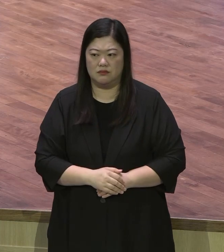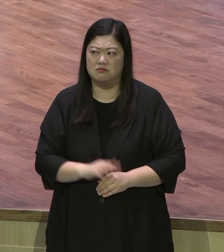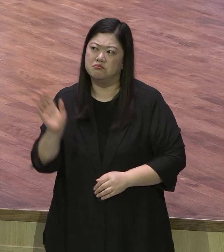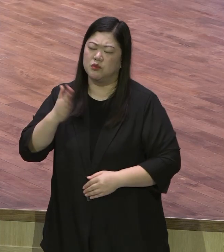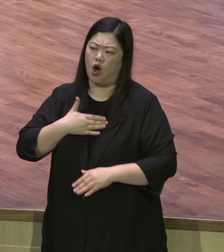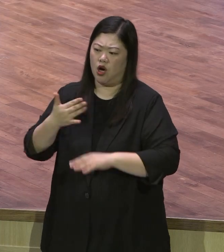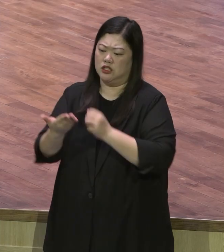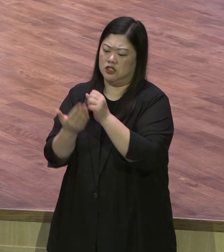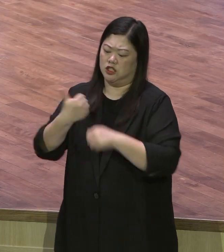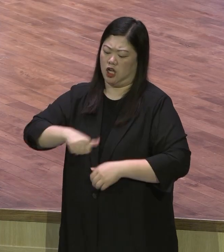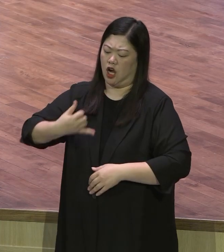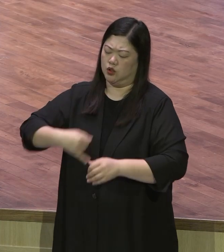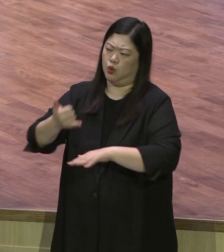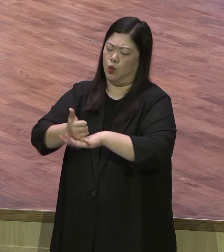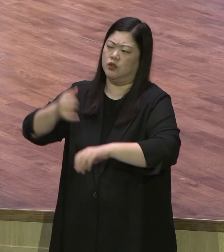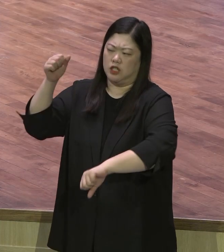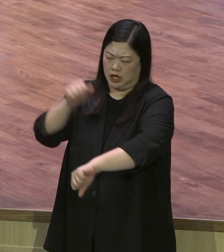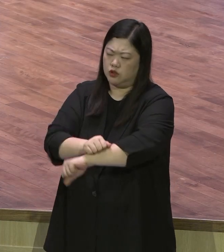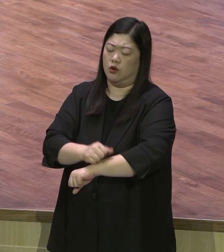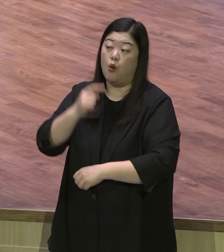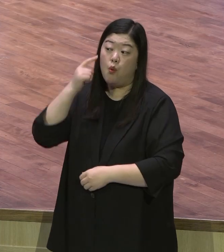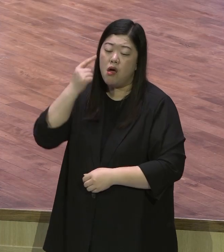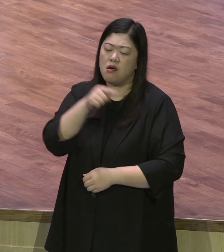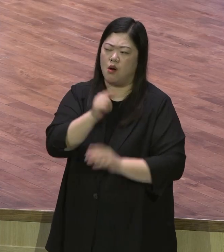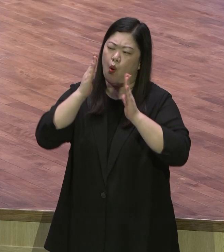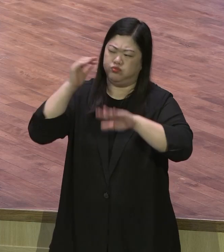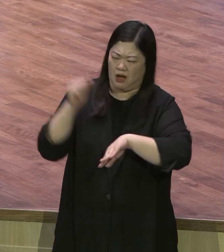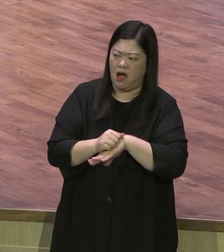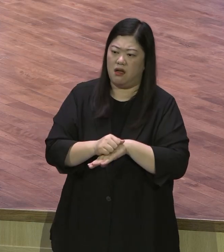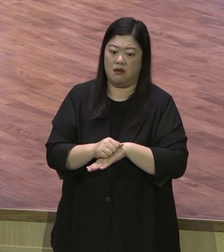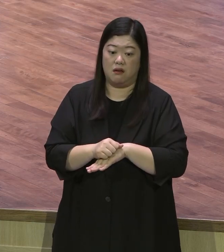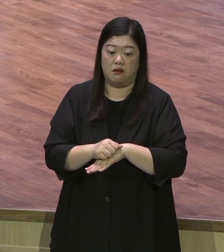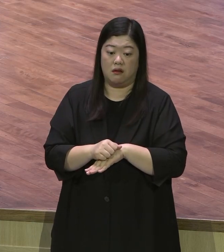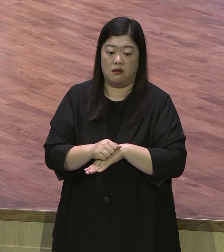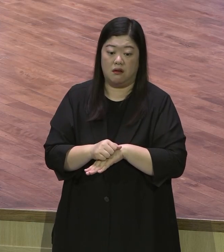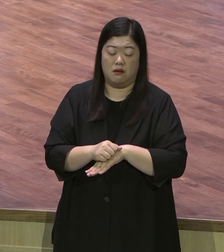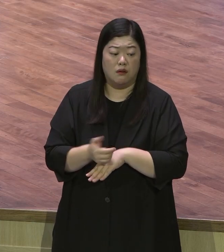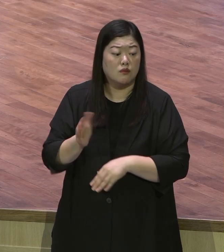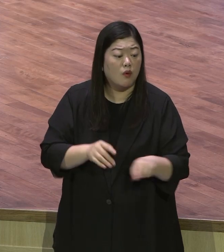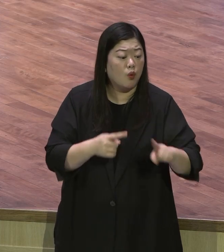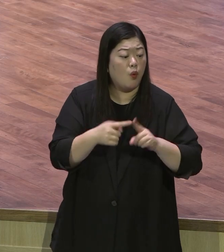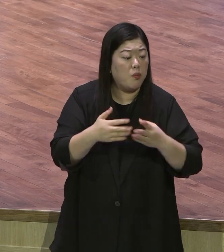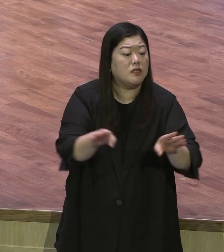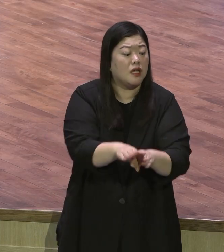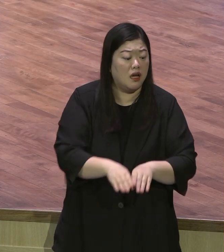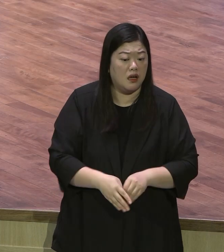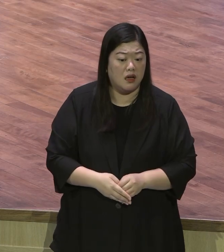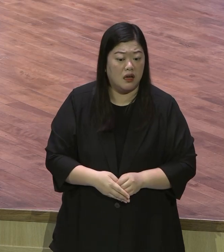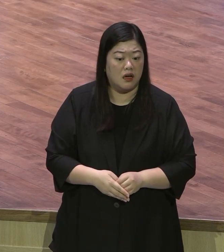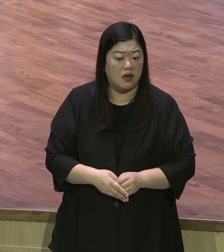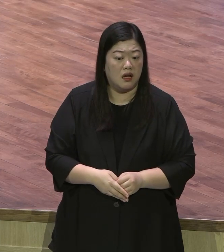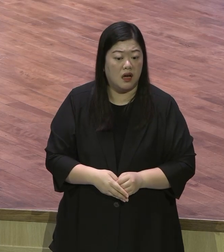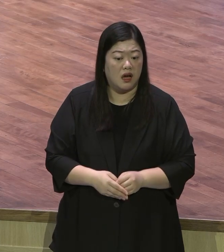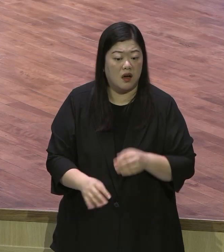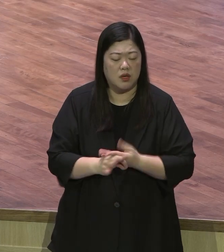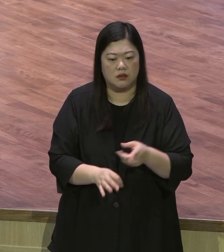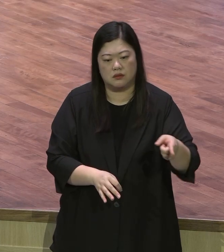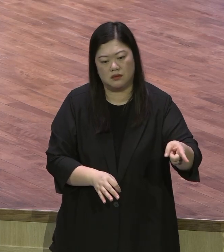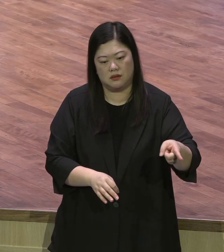그래서 교회 안 나온다, 공부는 잘하는데 교회 안 나온다, 그건 피눈물 나는 기도가 있어야